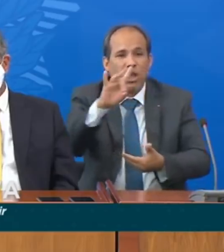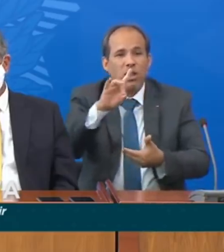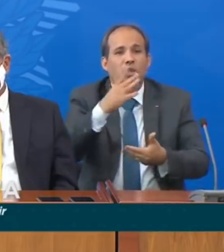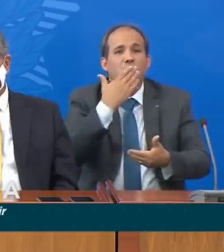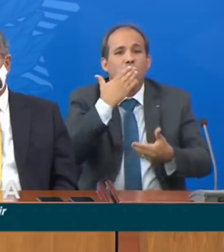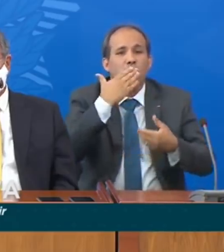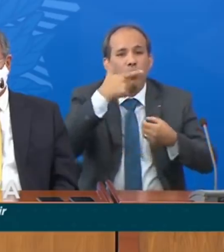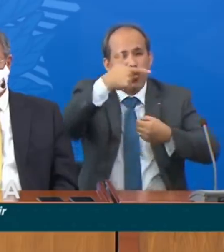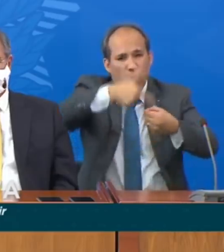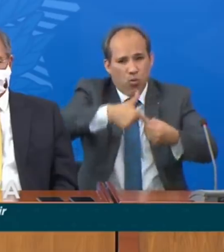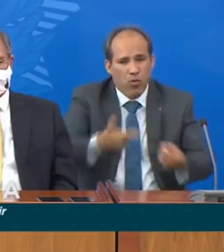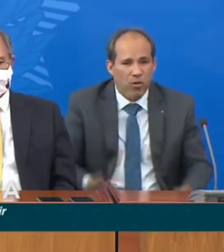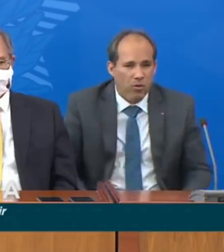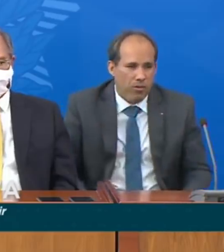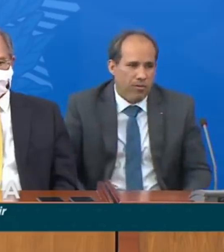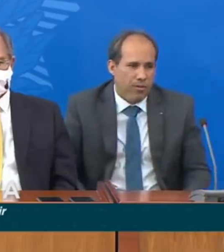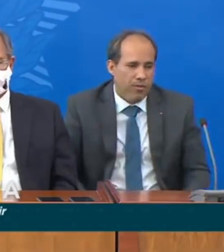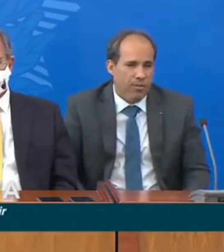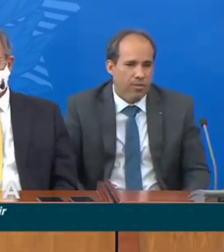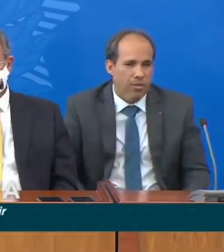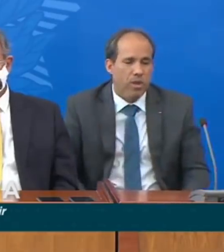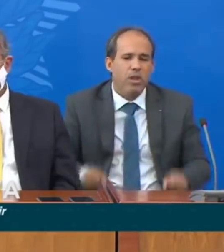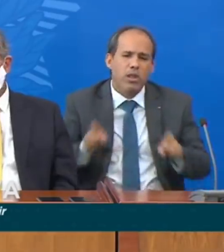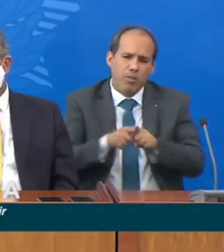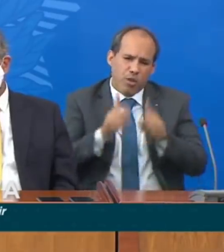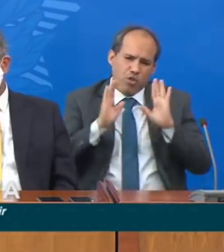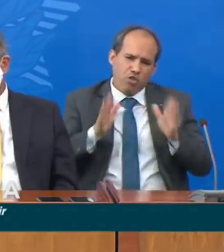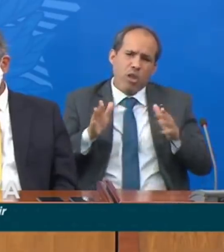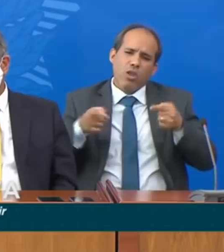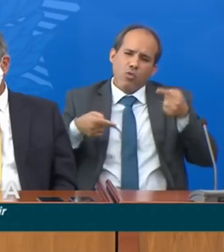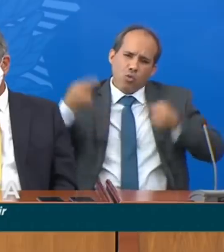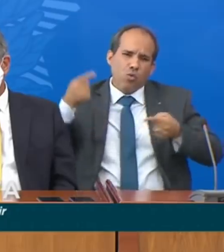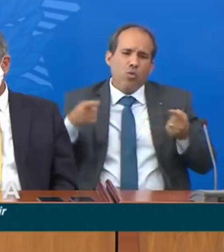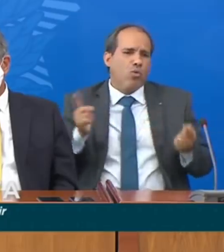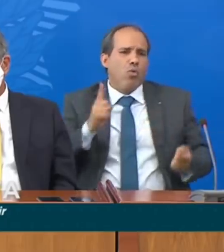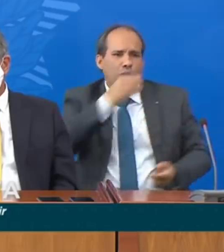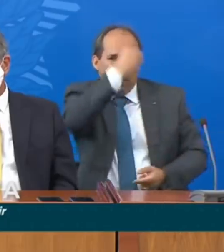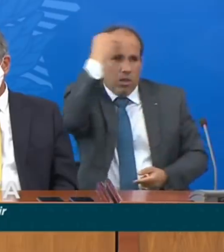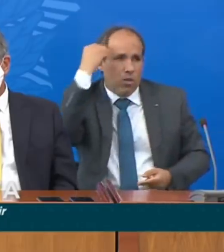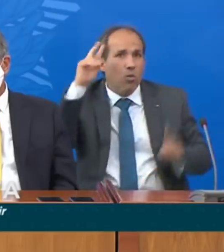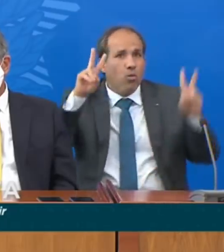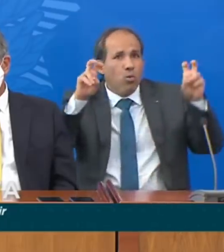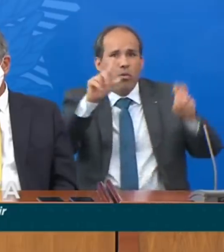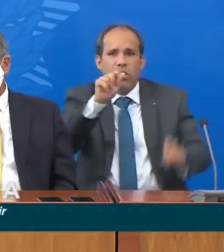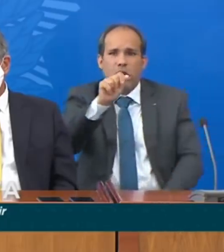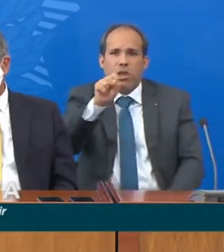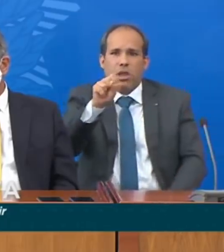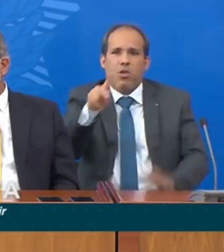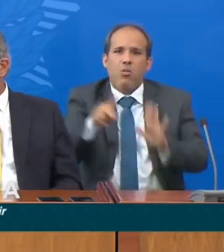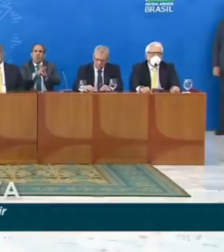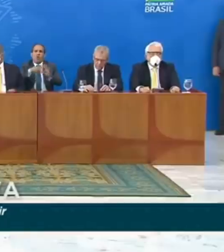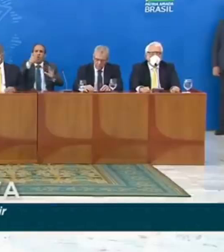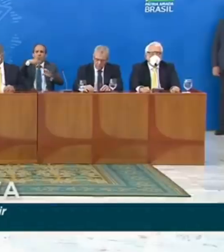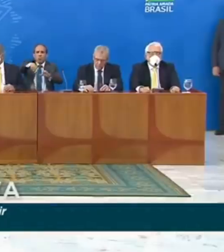E não está fora dessa nossa discussão também a questão do gás, né, conhecido gás de cozinha.